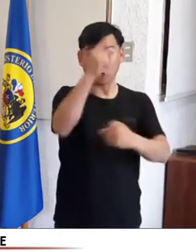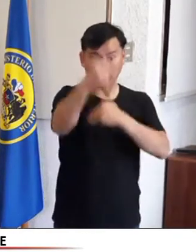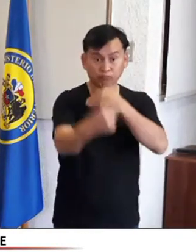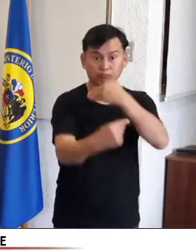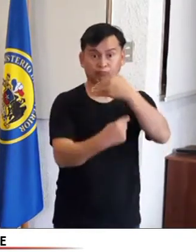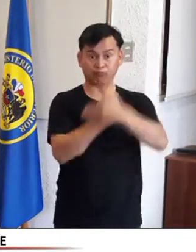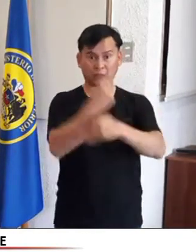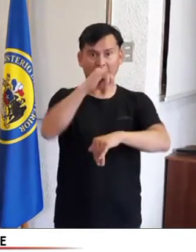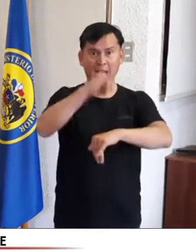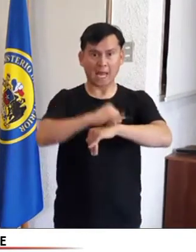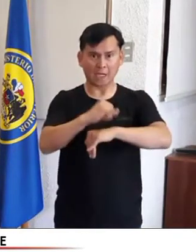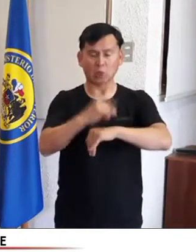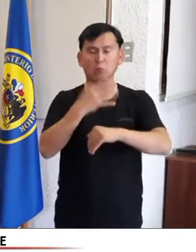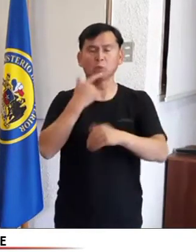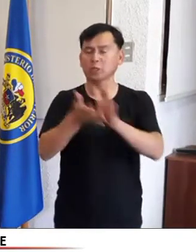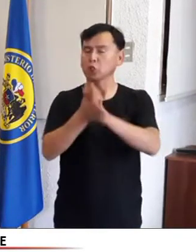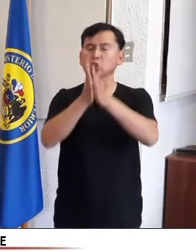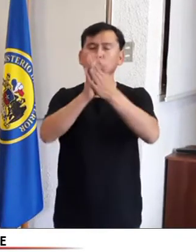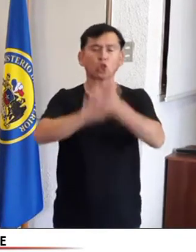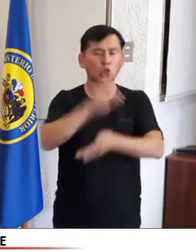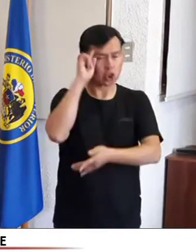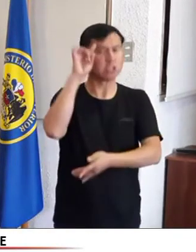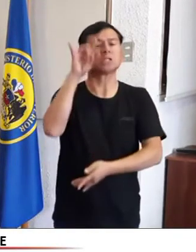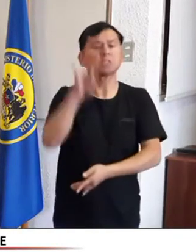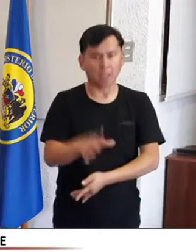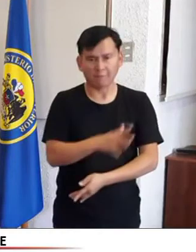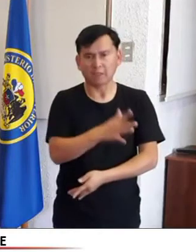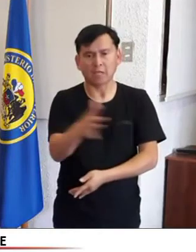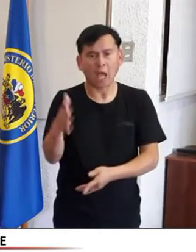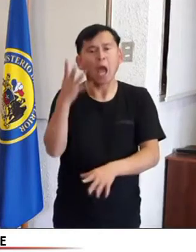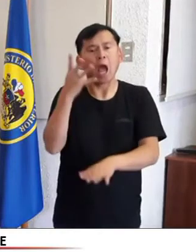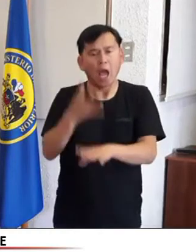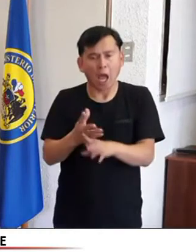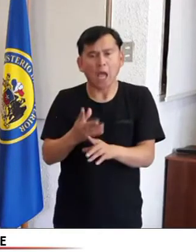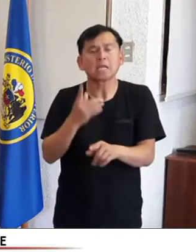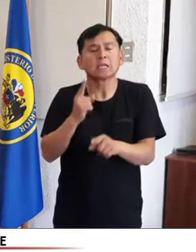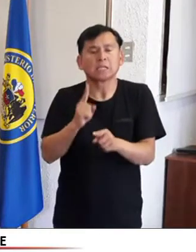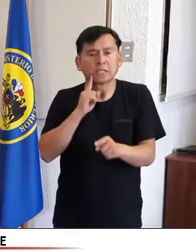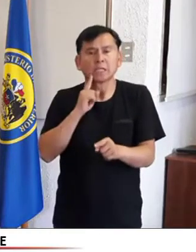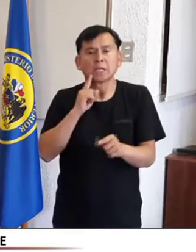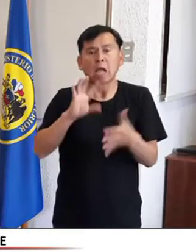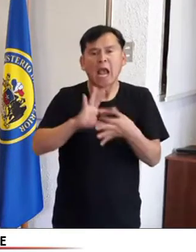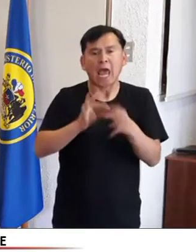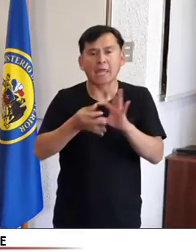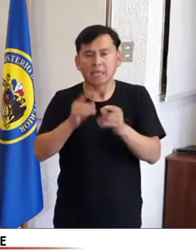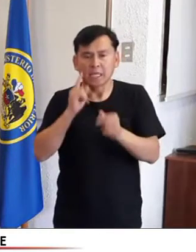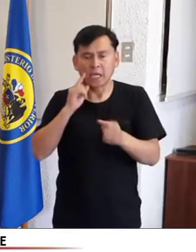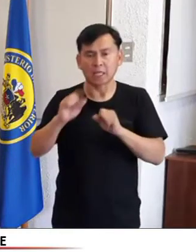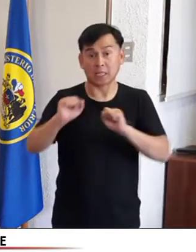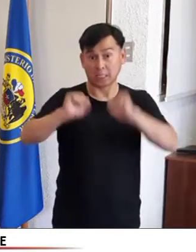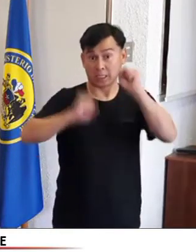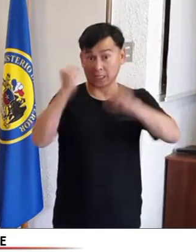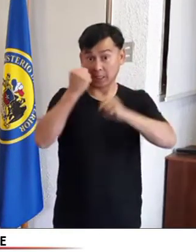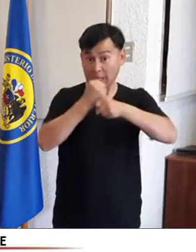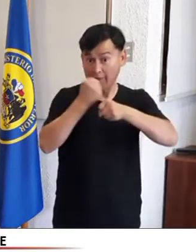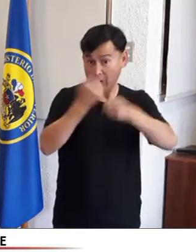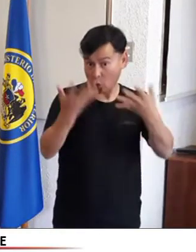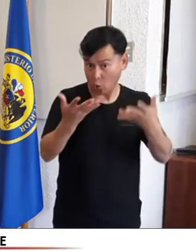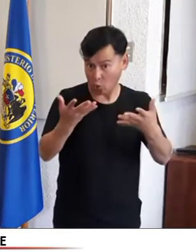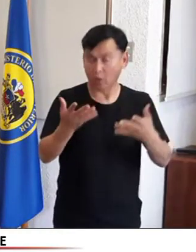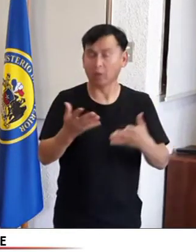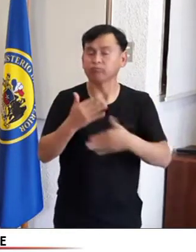ingresen a la región, porque por todos es sabido y como lo hemos dicho, debemos mantener la cadena de producción y de